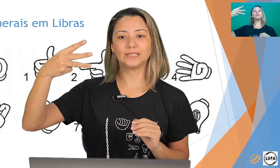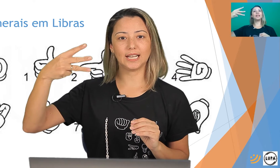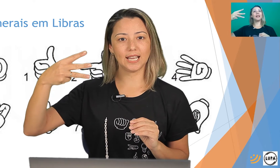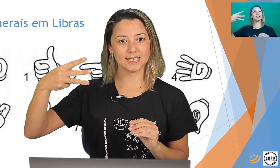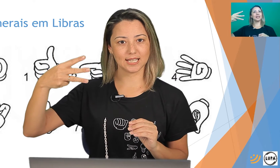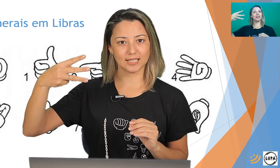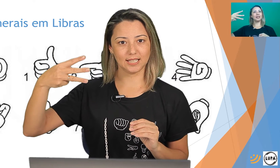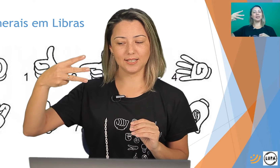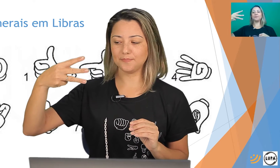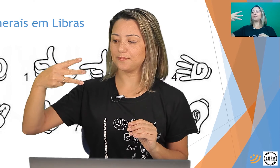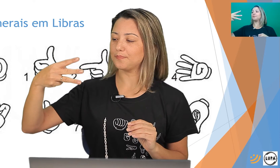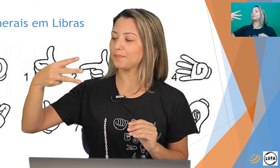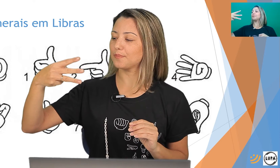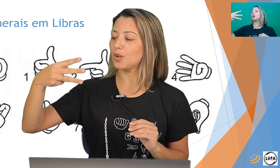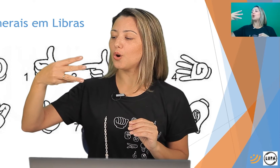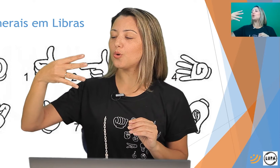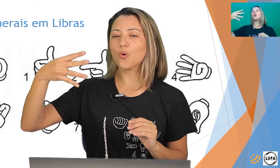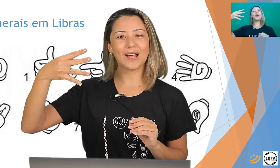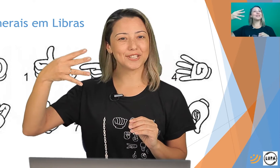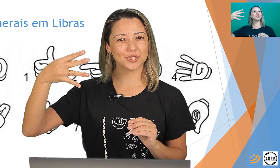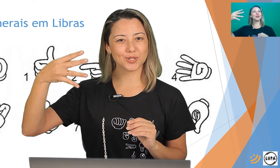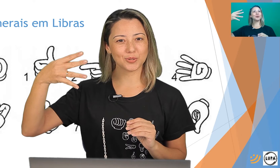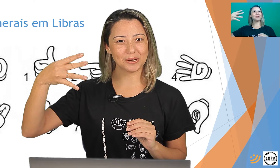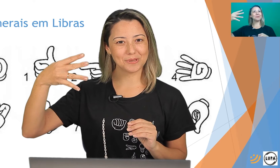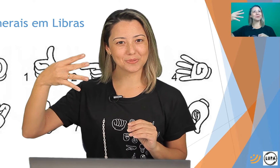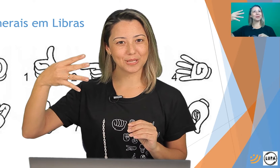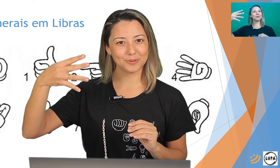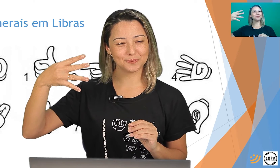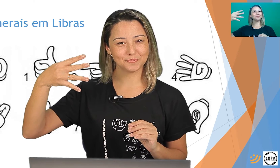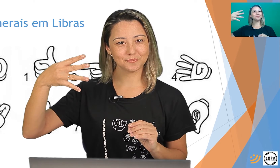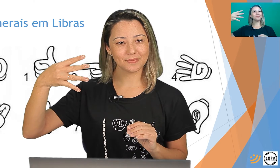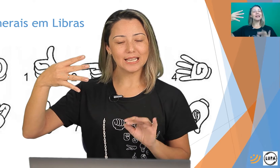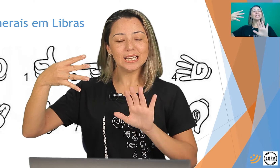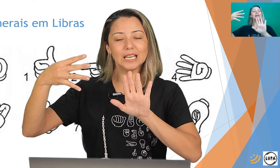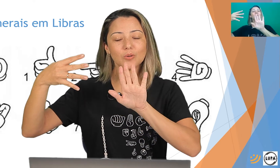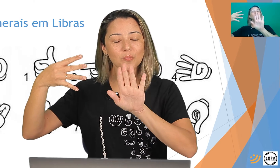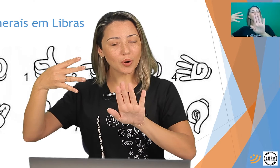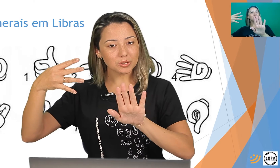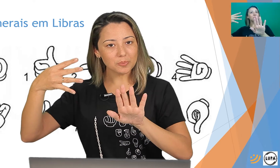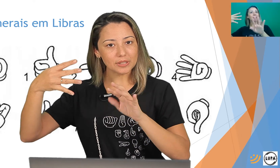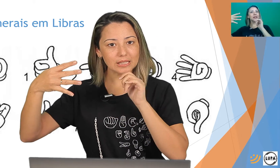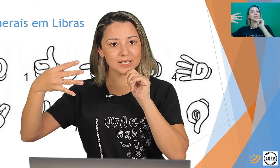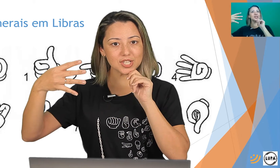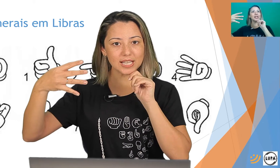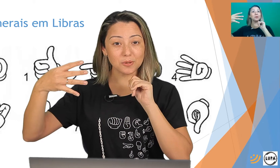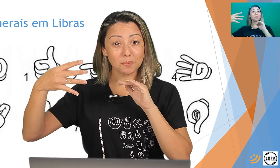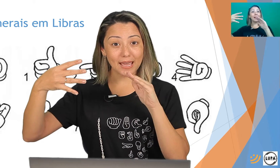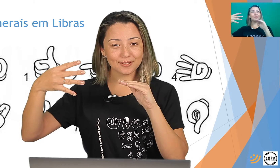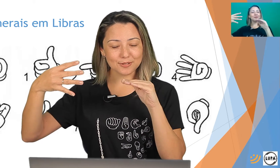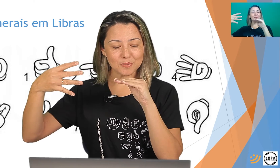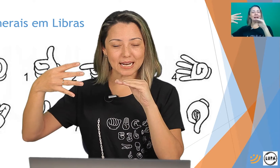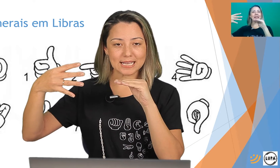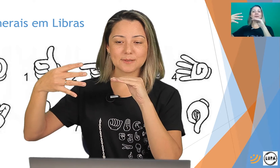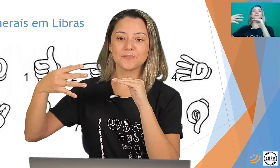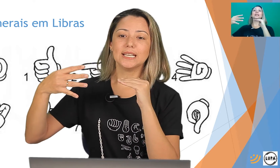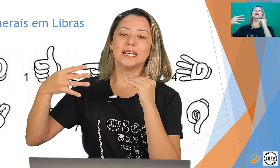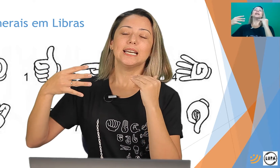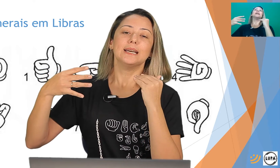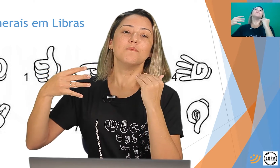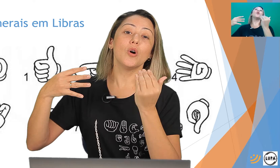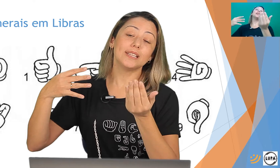o 3 aqui, o 4 é só soltar mais um dedo. Um ponto importante aí no meio dos